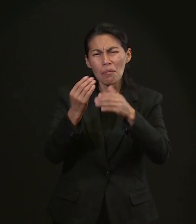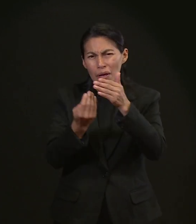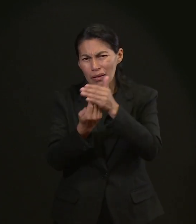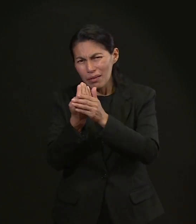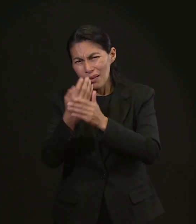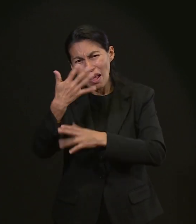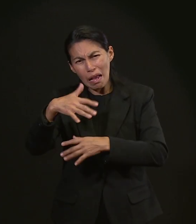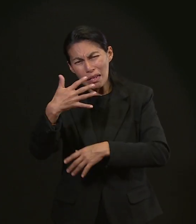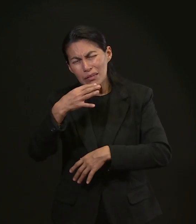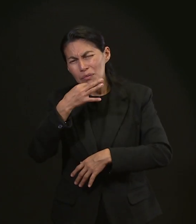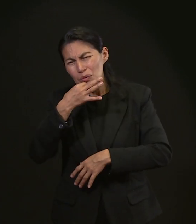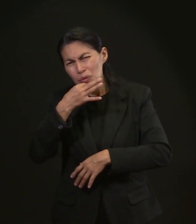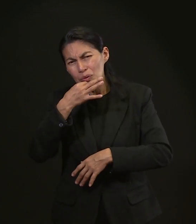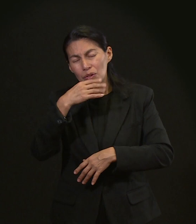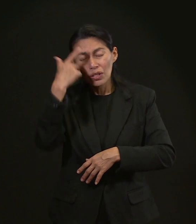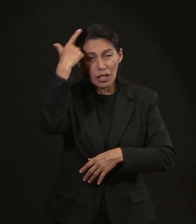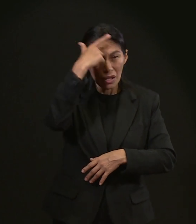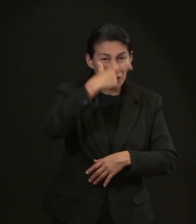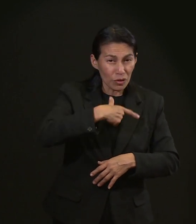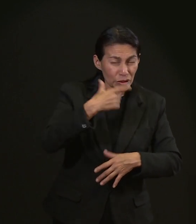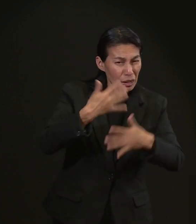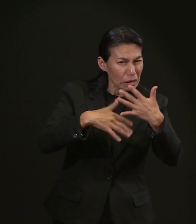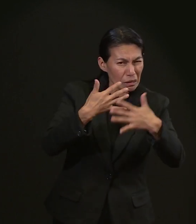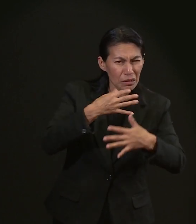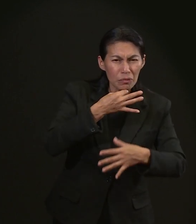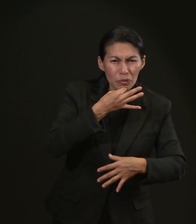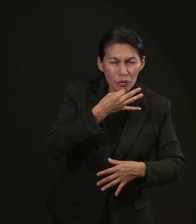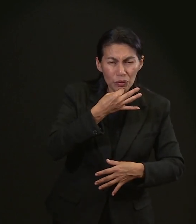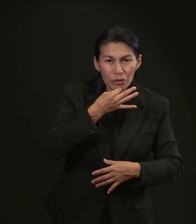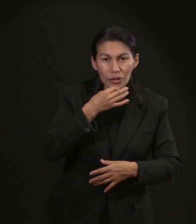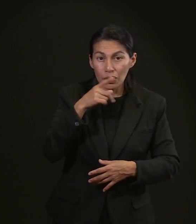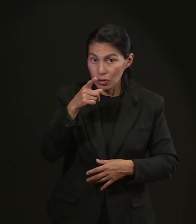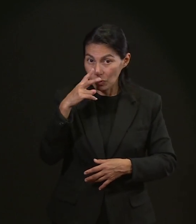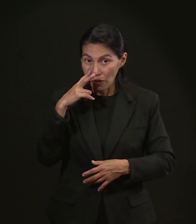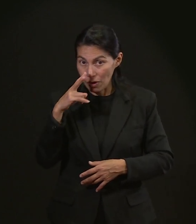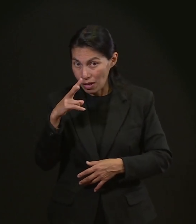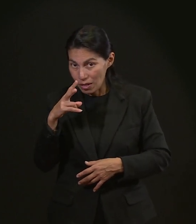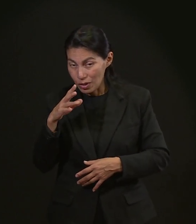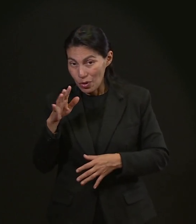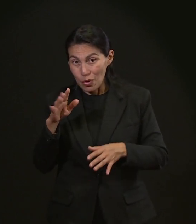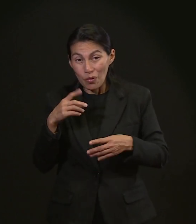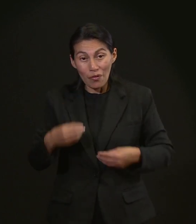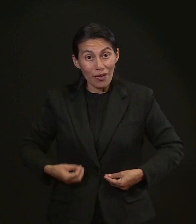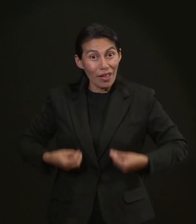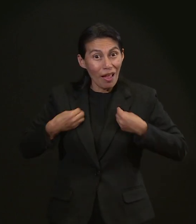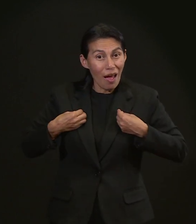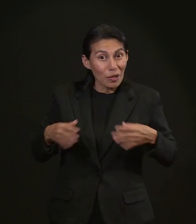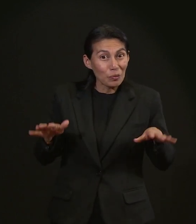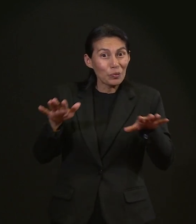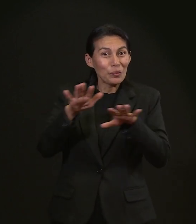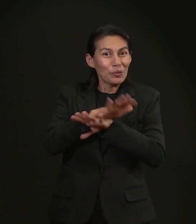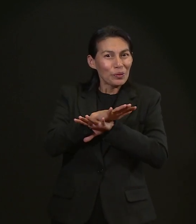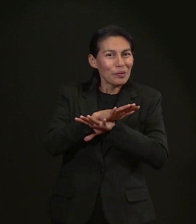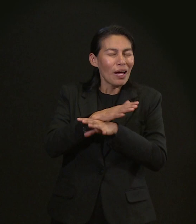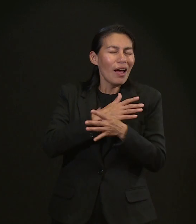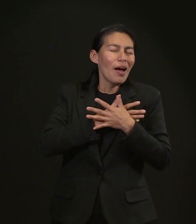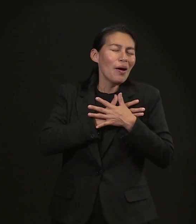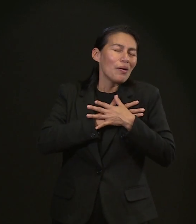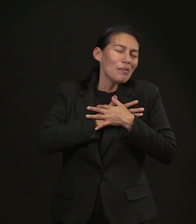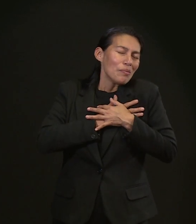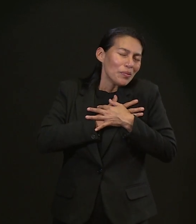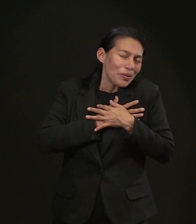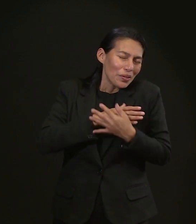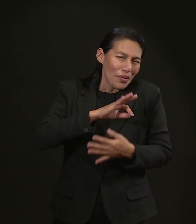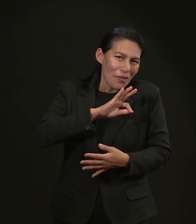mañana 15 minutos en la noche para agradecer a dios y verás que tu vida cambiará se